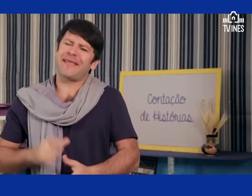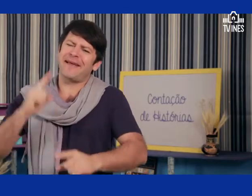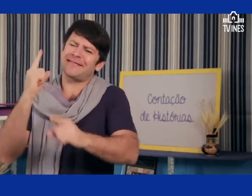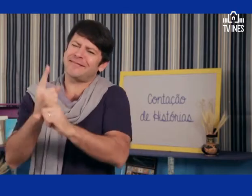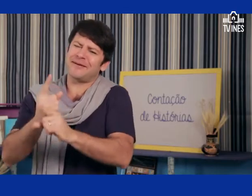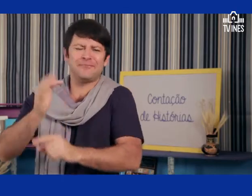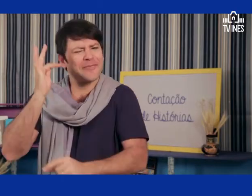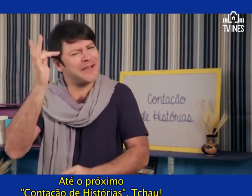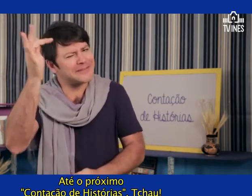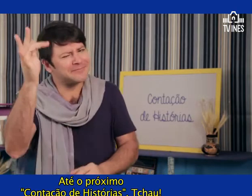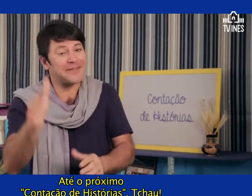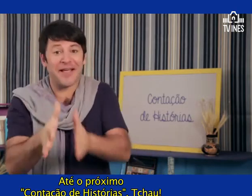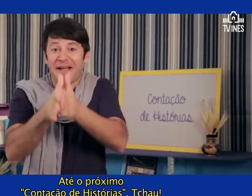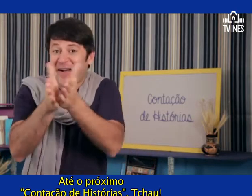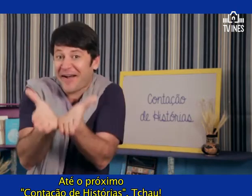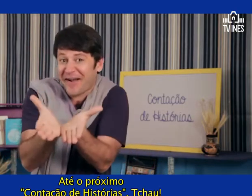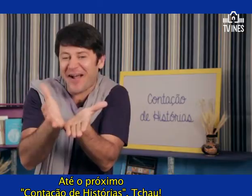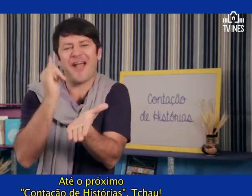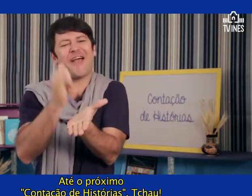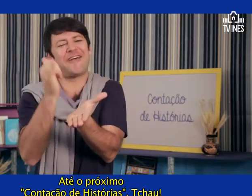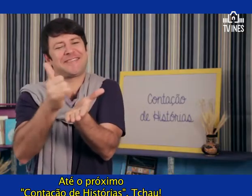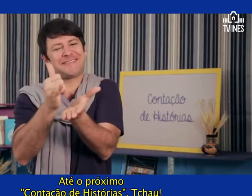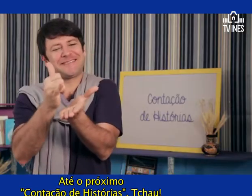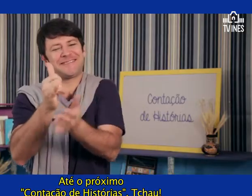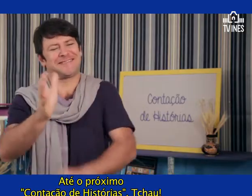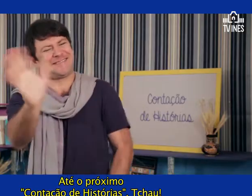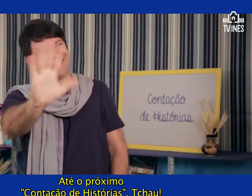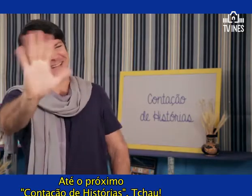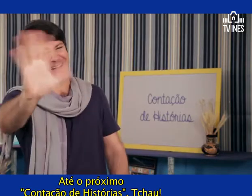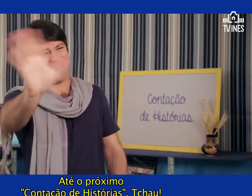Até o próximo Contação de Histórias. Tchau!